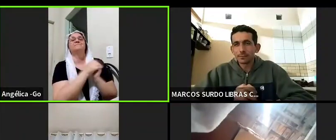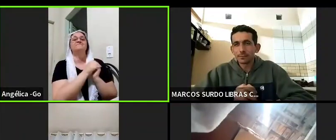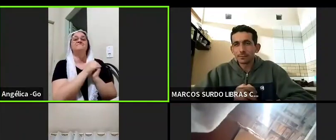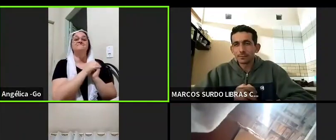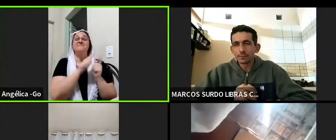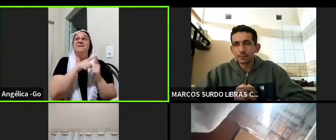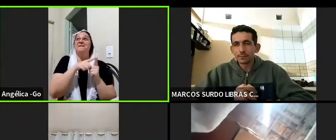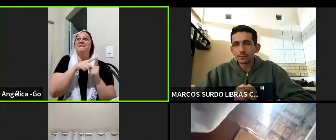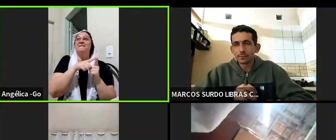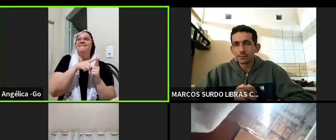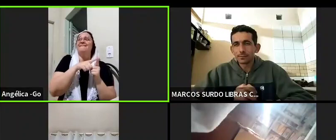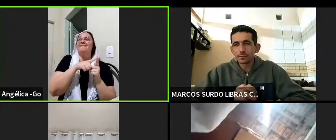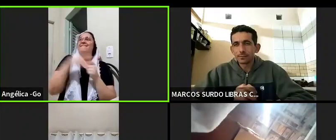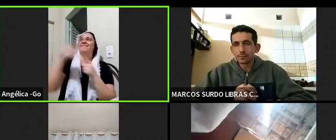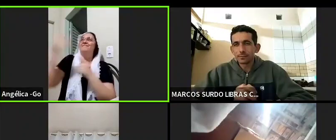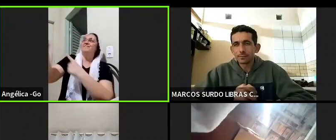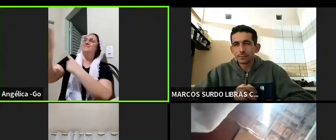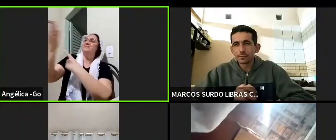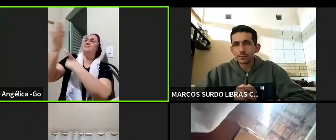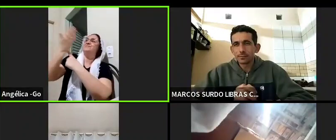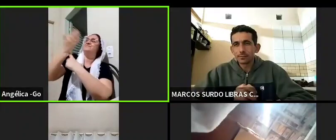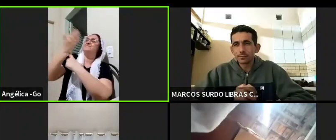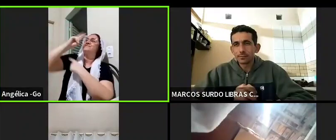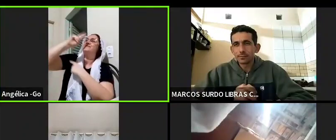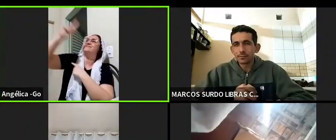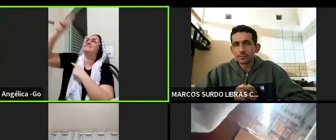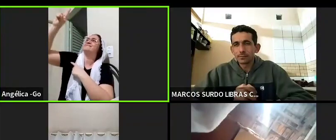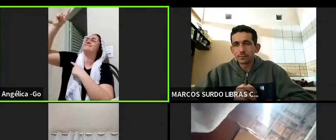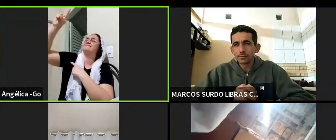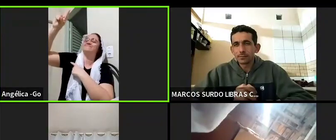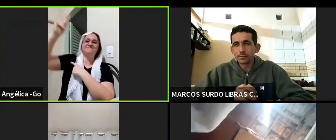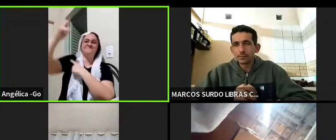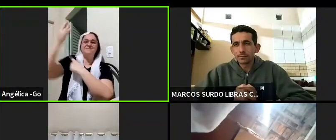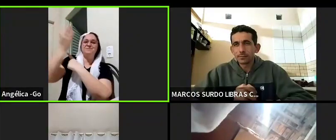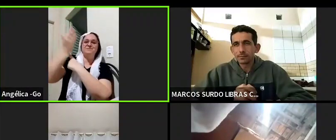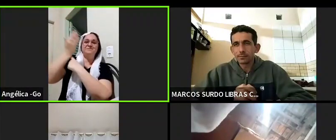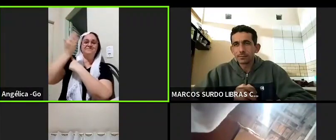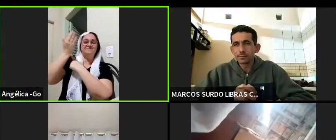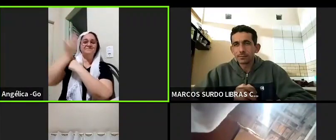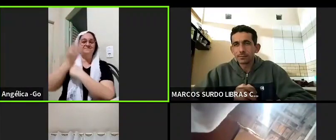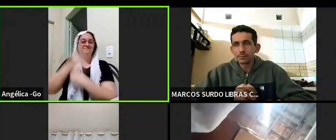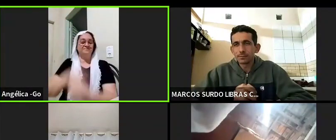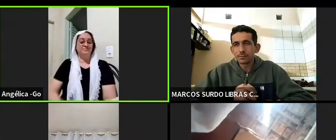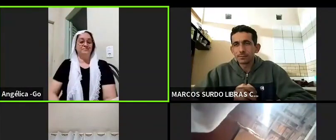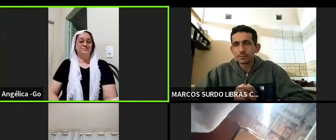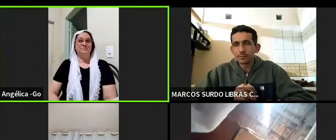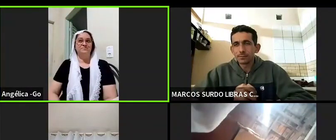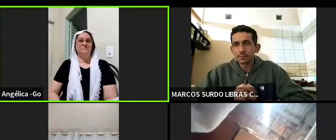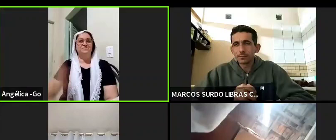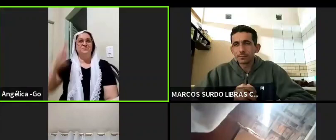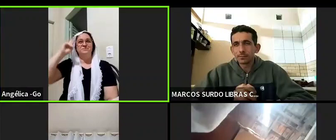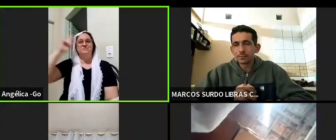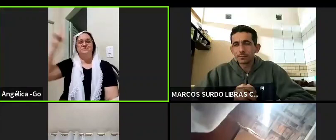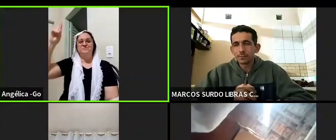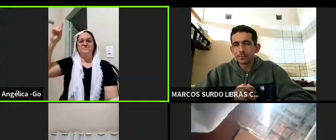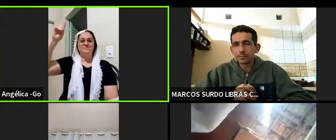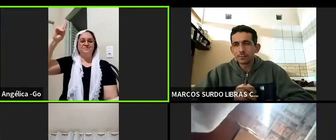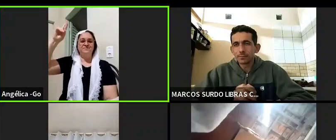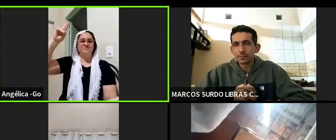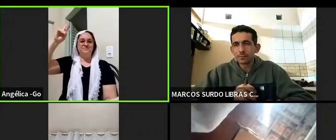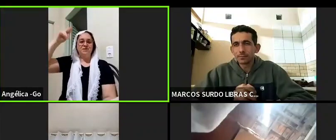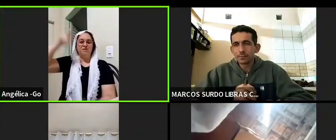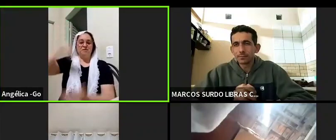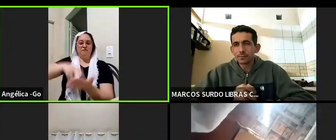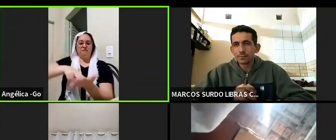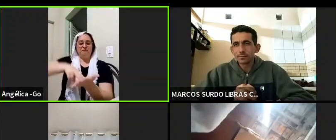do Senhor, que fez os céus e a terra. Não deixará vacilar o teu pé. Aquele que